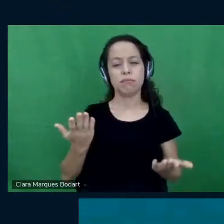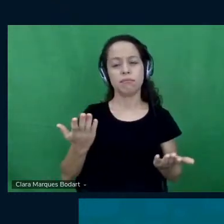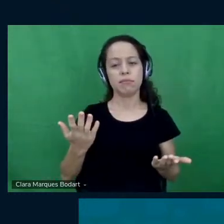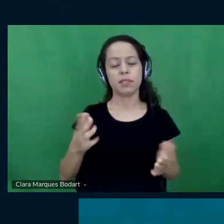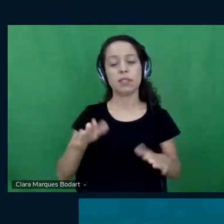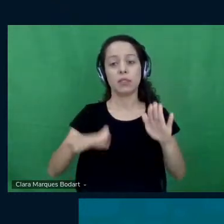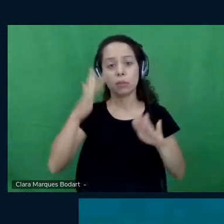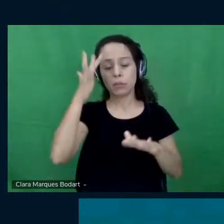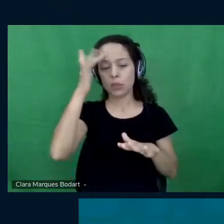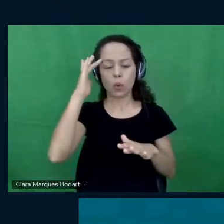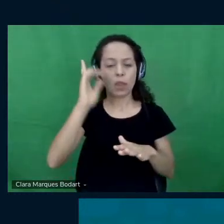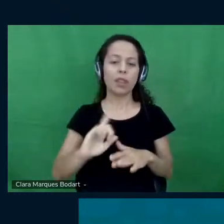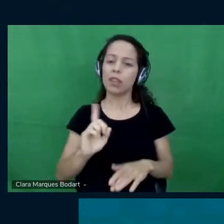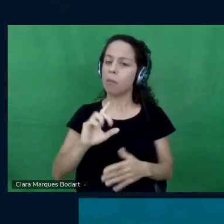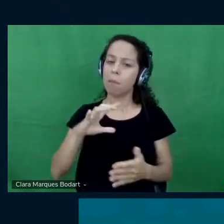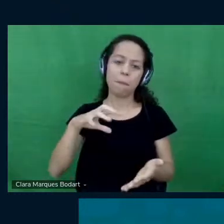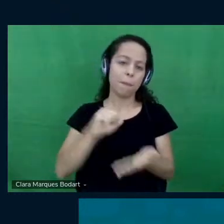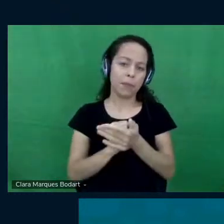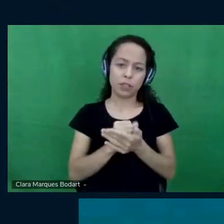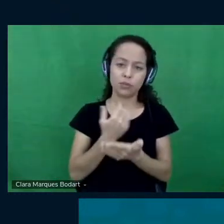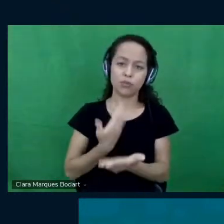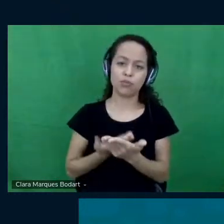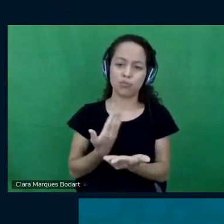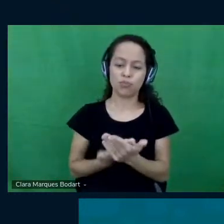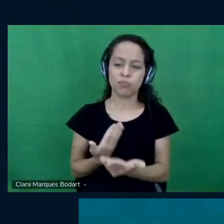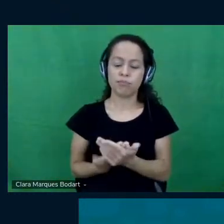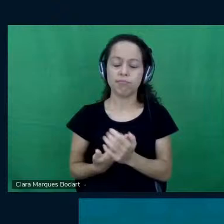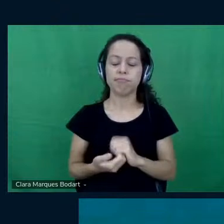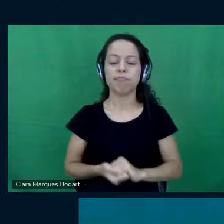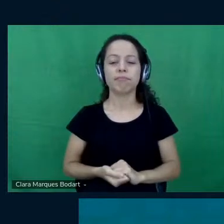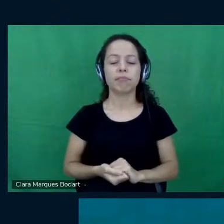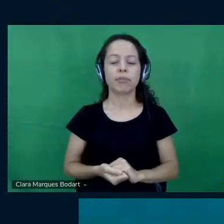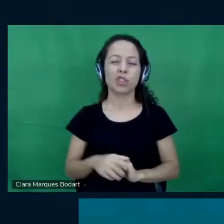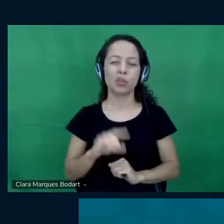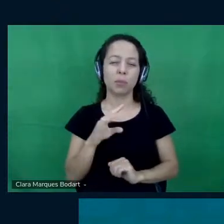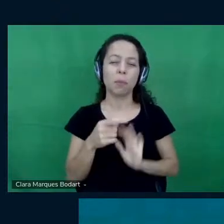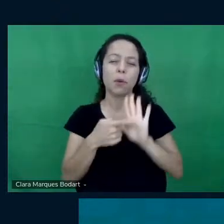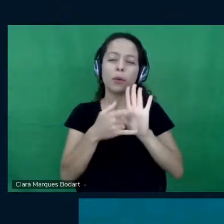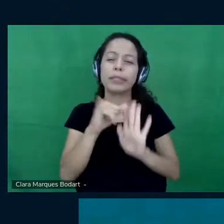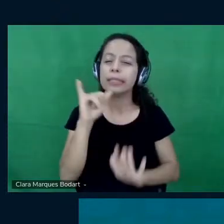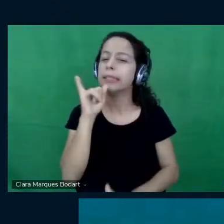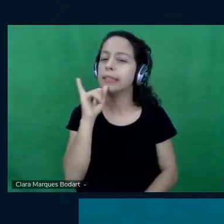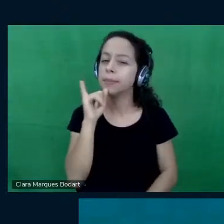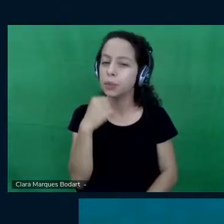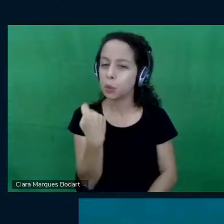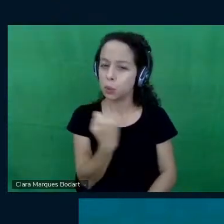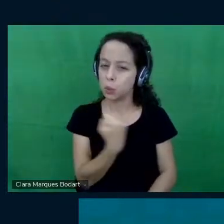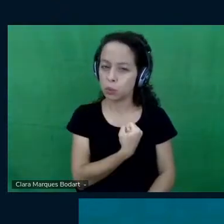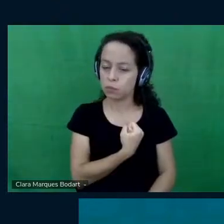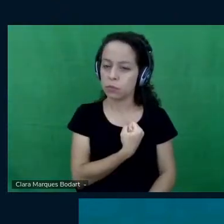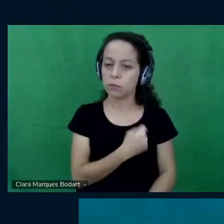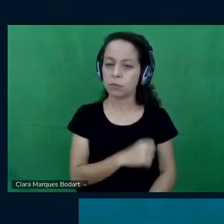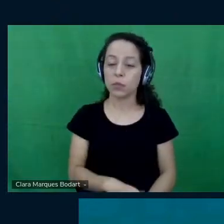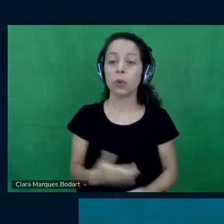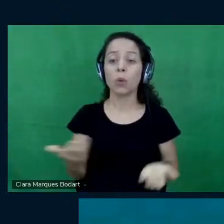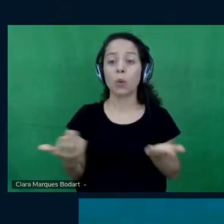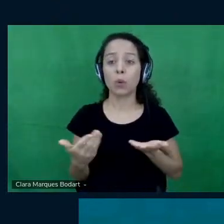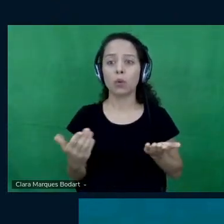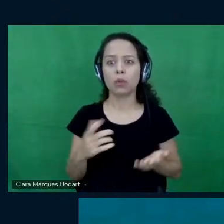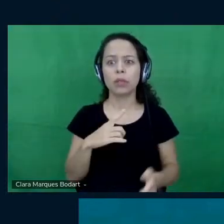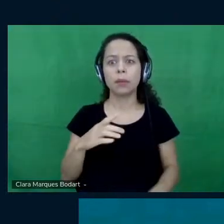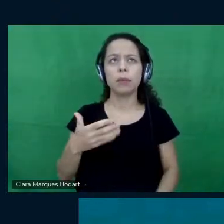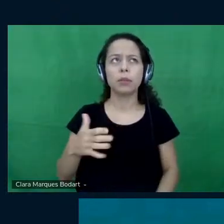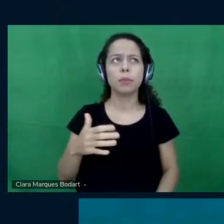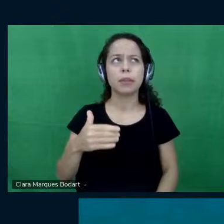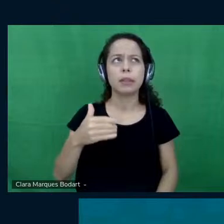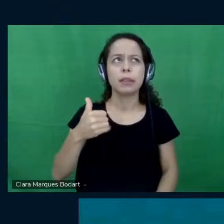idade obrigatória. Para dar um número para vocês, nós temos hoje pouco menos de 10 milhões de jovens de